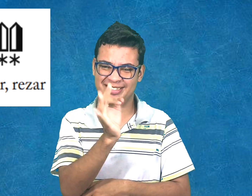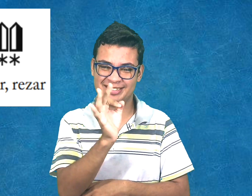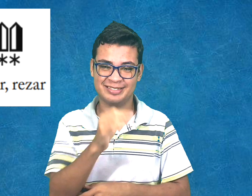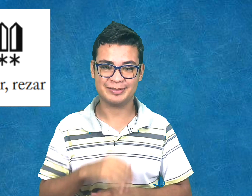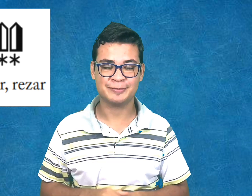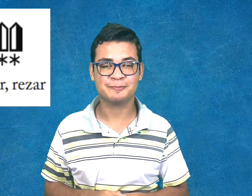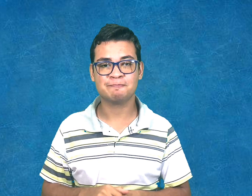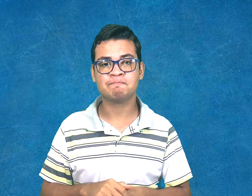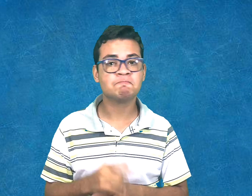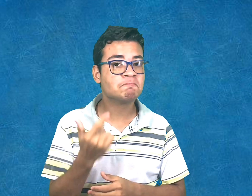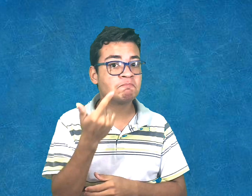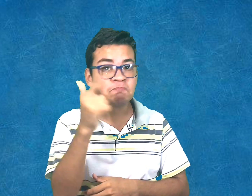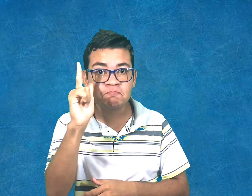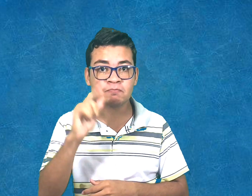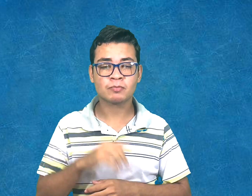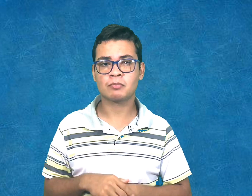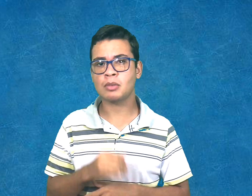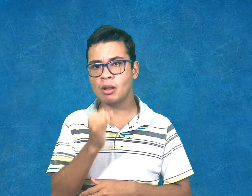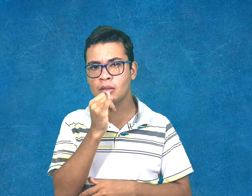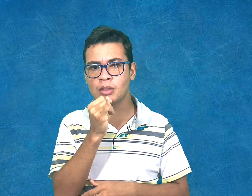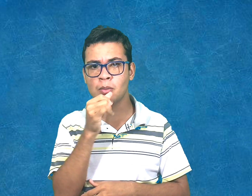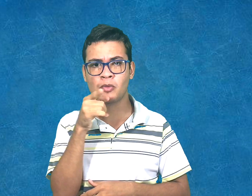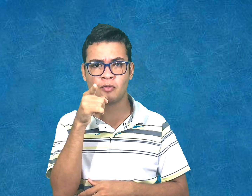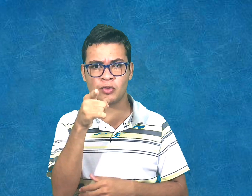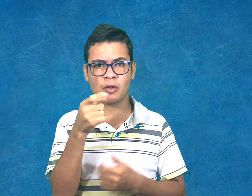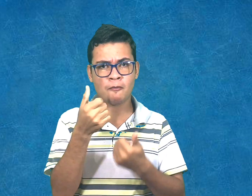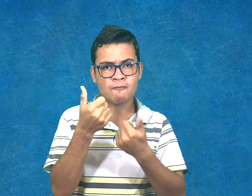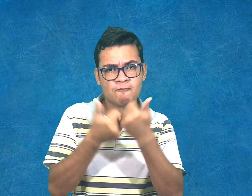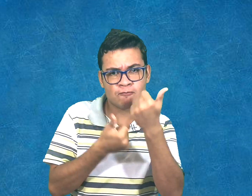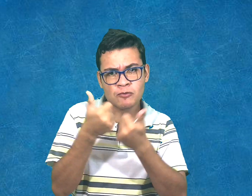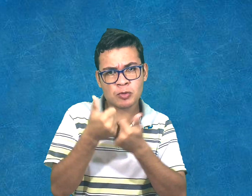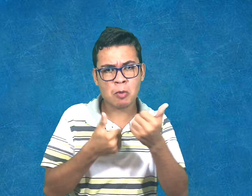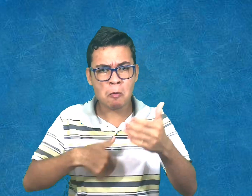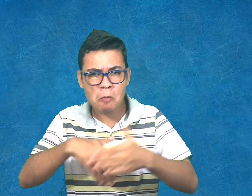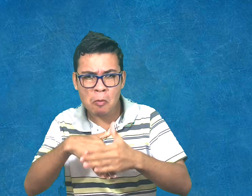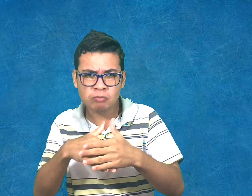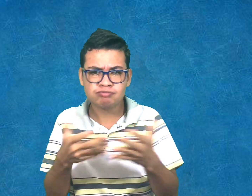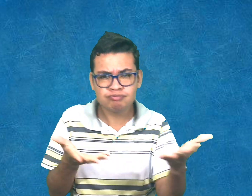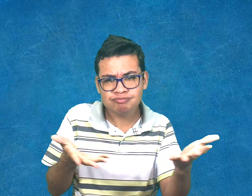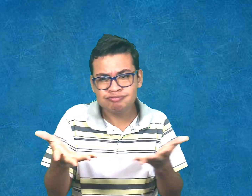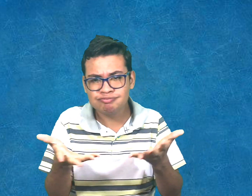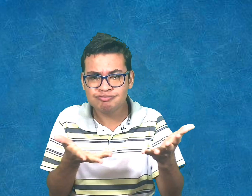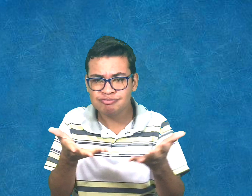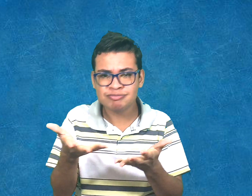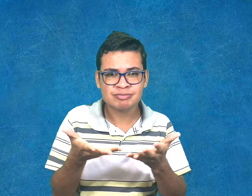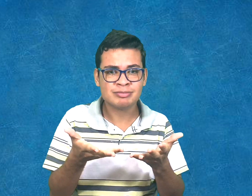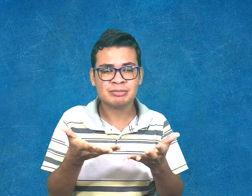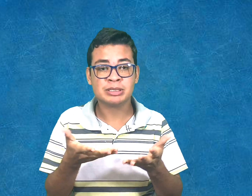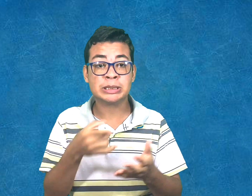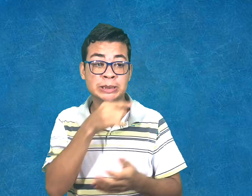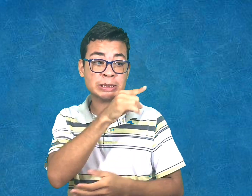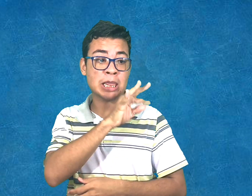Outro exemplo. Então você está jogando futebol ali e o técnico, ei, tempo.